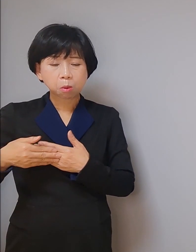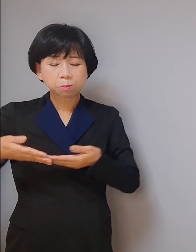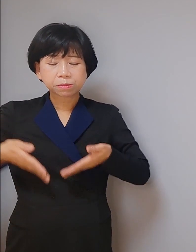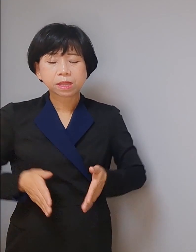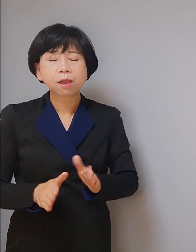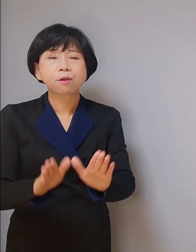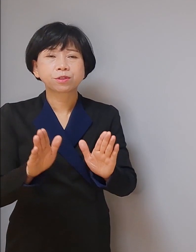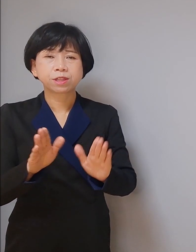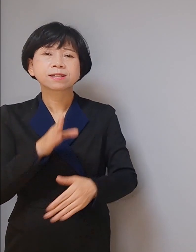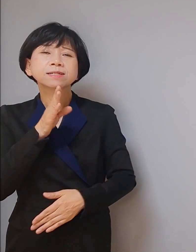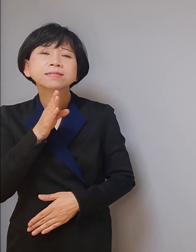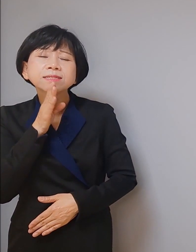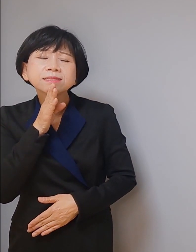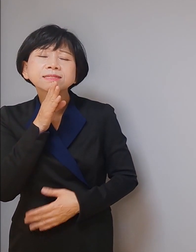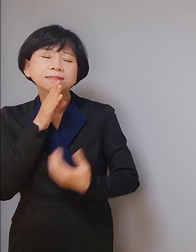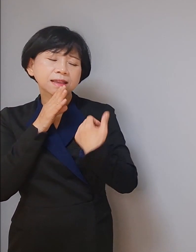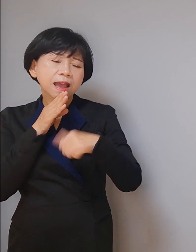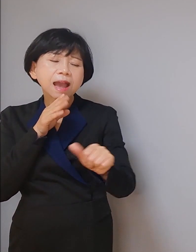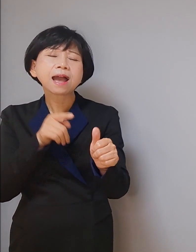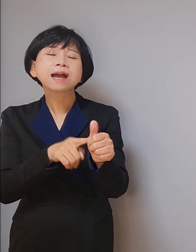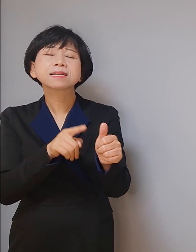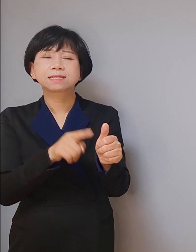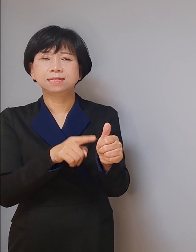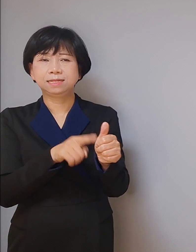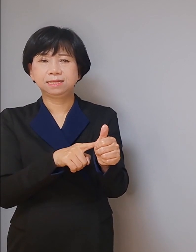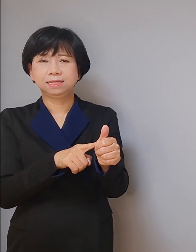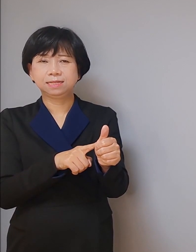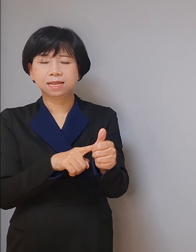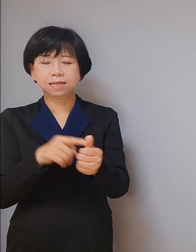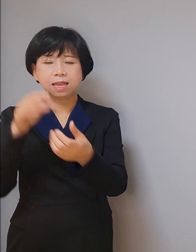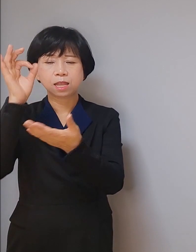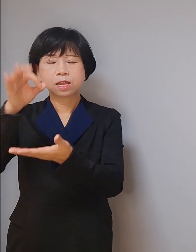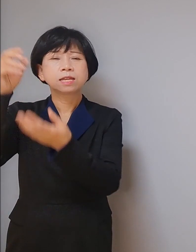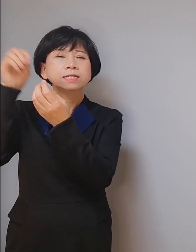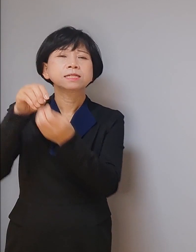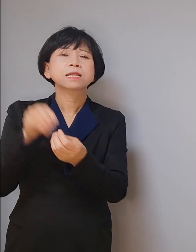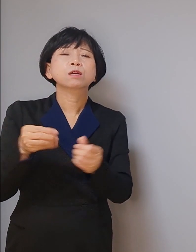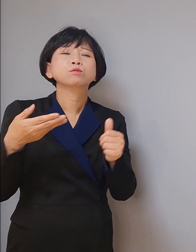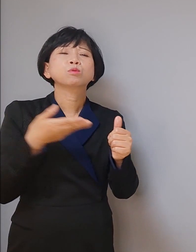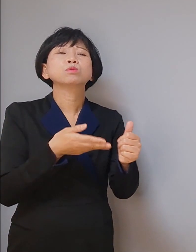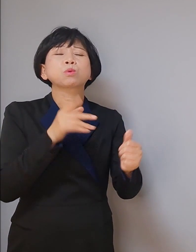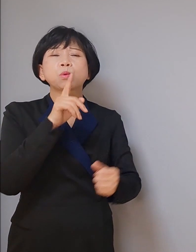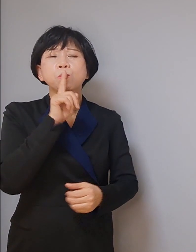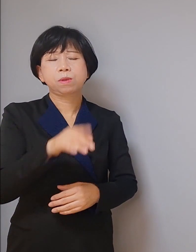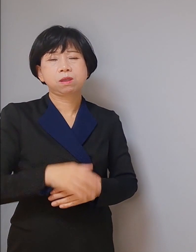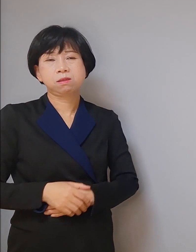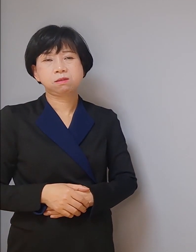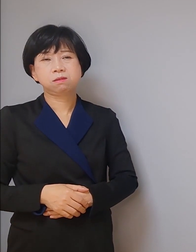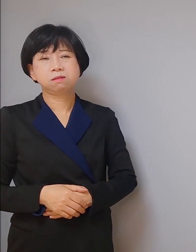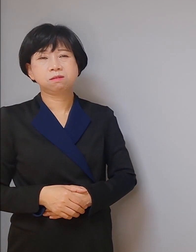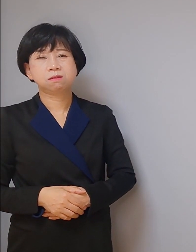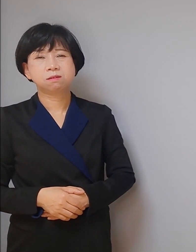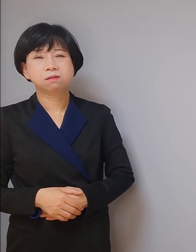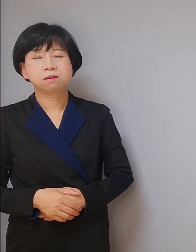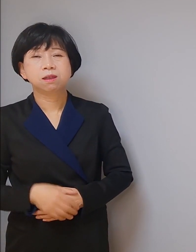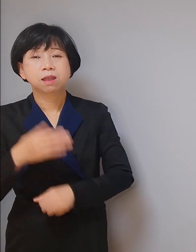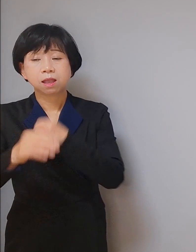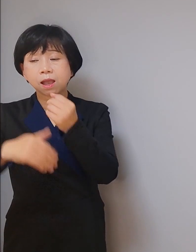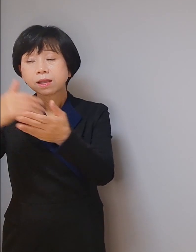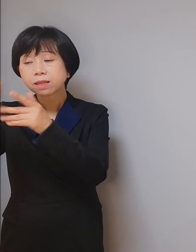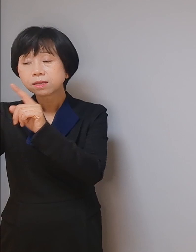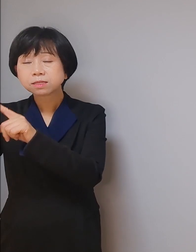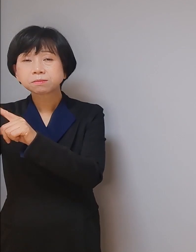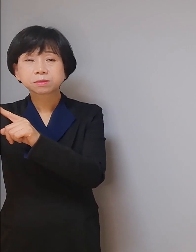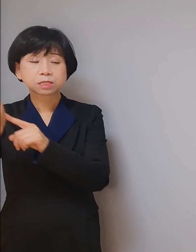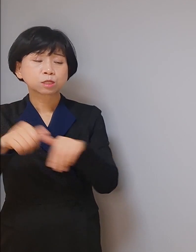내 몸에서 날 자가 내 상속자가 되리라 하시고, 아멘. 하나님은요, 그